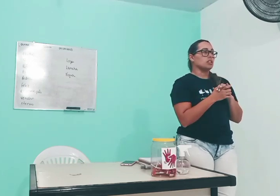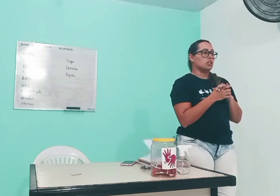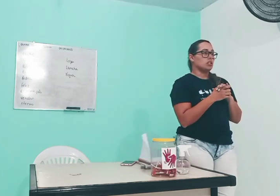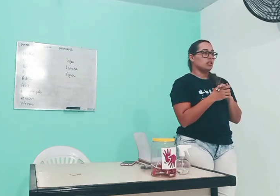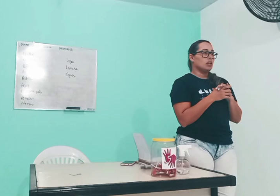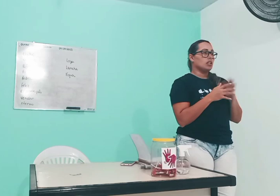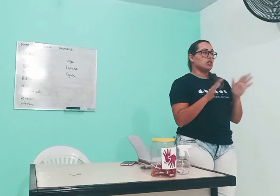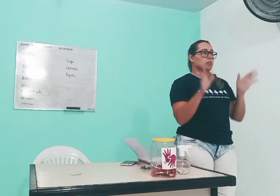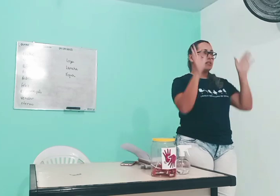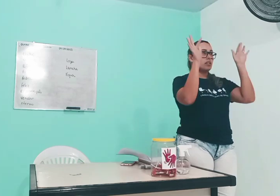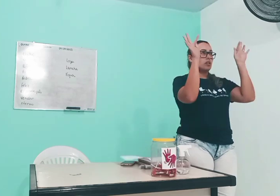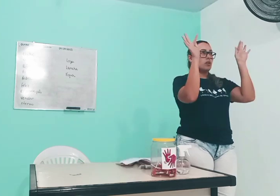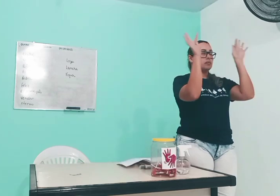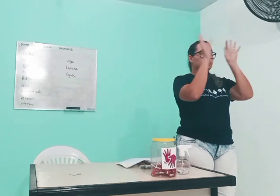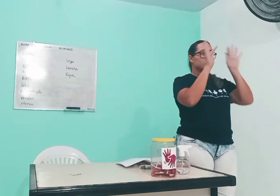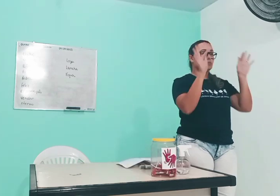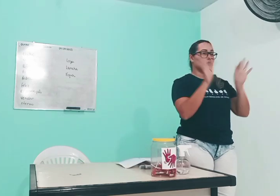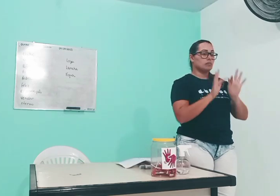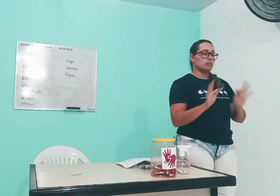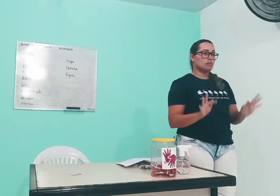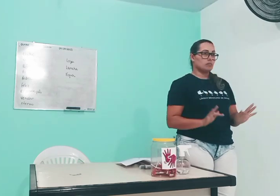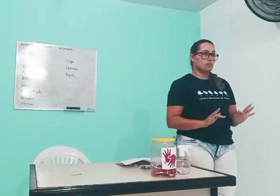constante. Tipo isso aqui, ó.